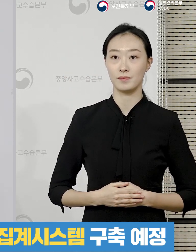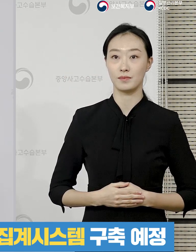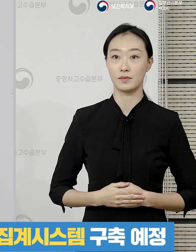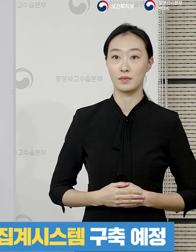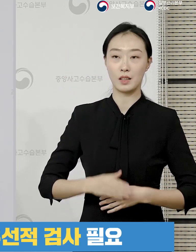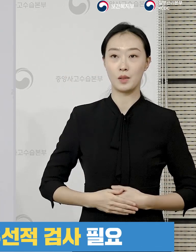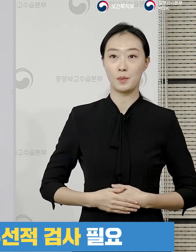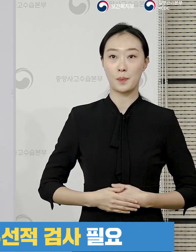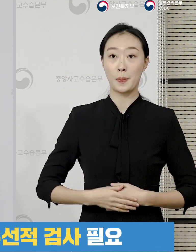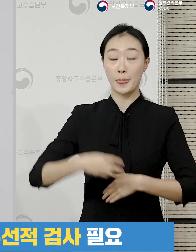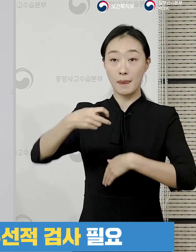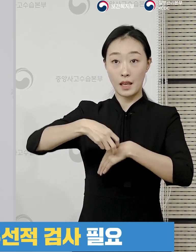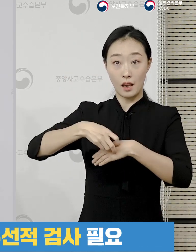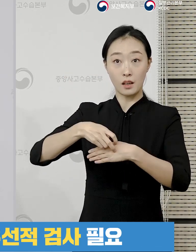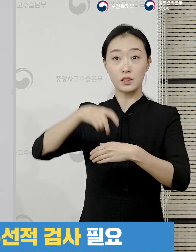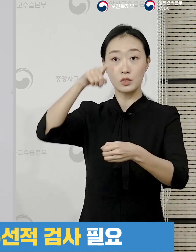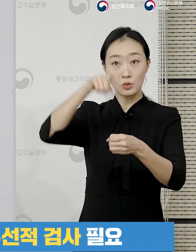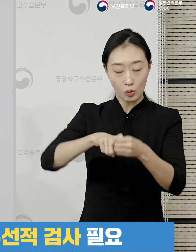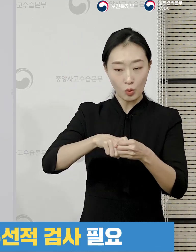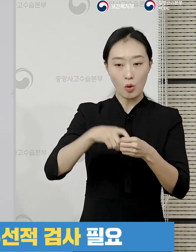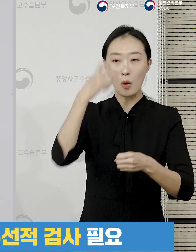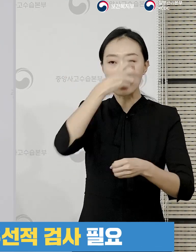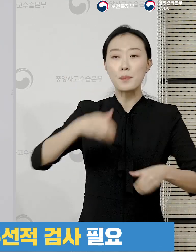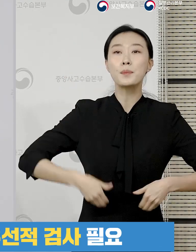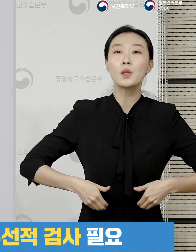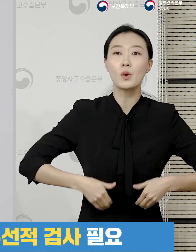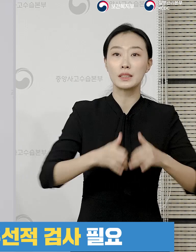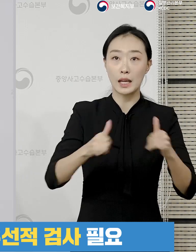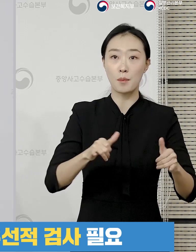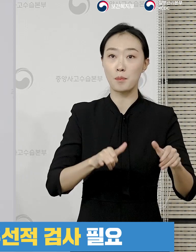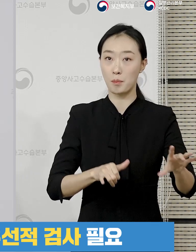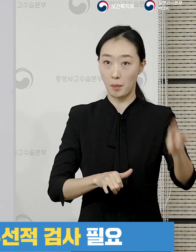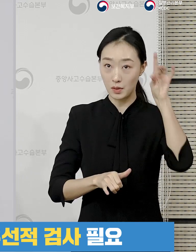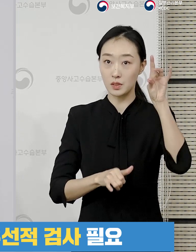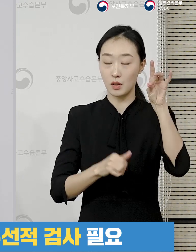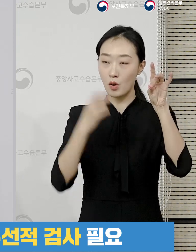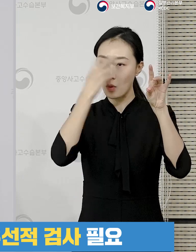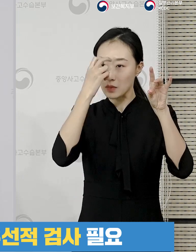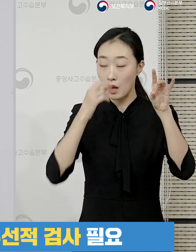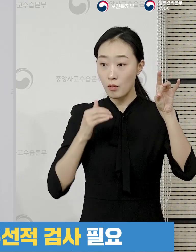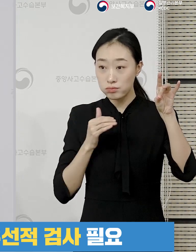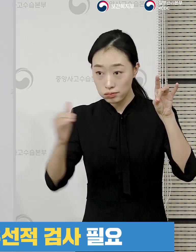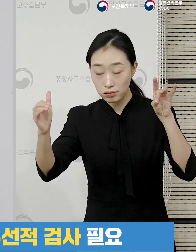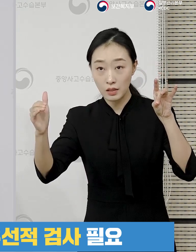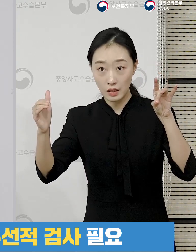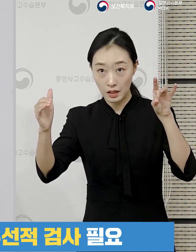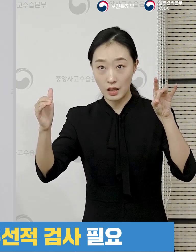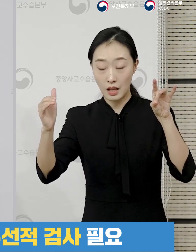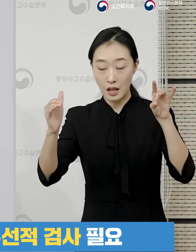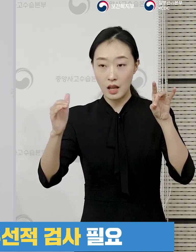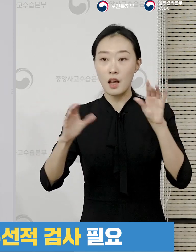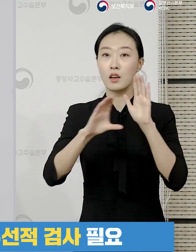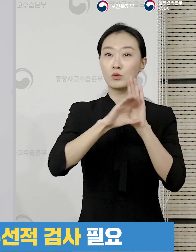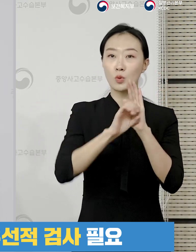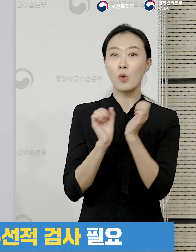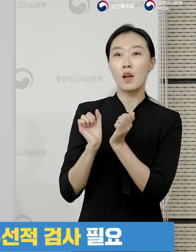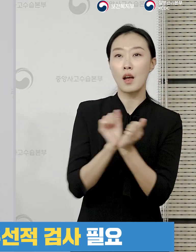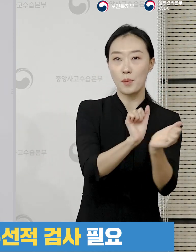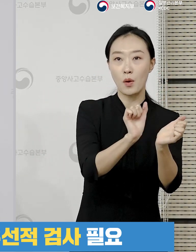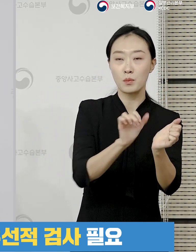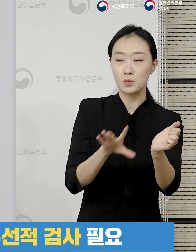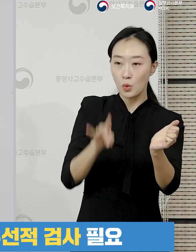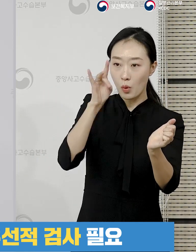기대하고 있습니다. 의학적으로 검사가 필요한 분들이 우선적으로 검사를 받을 수 있어야 신종